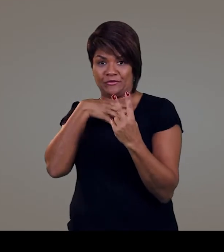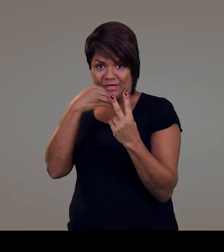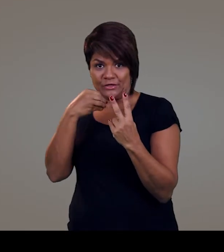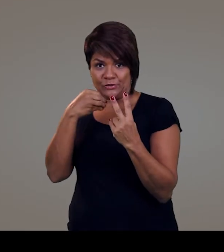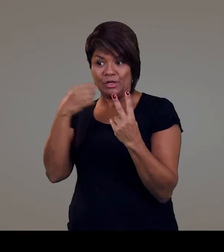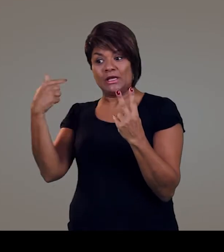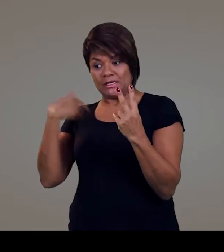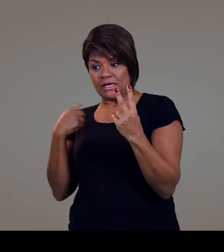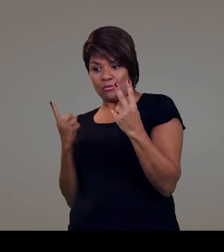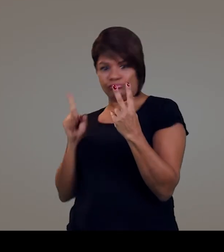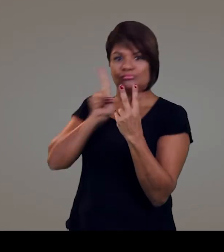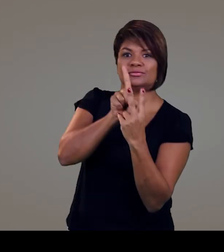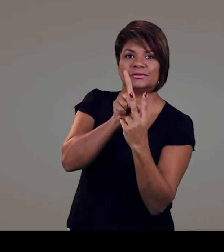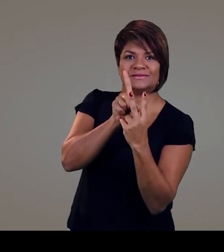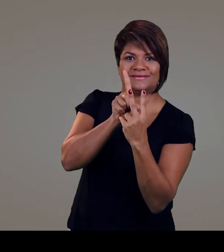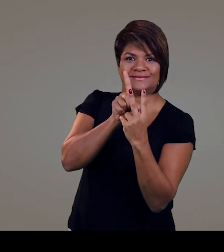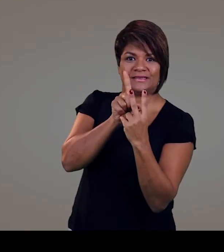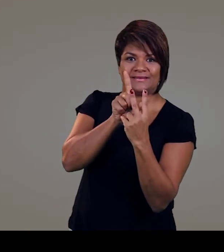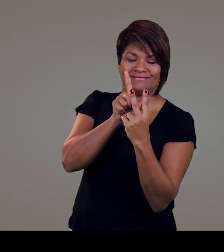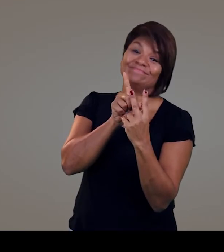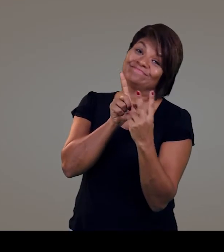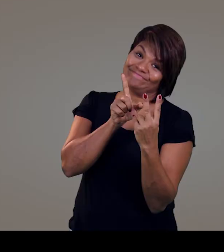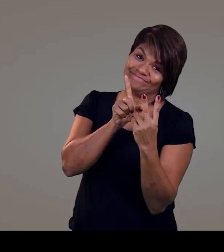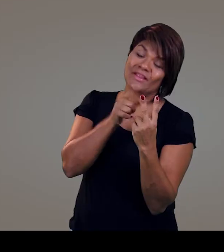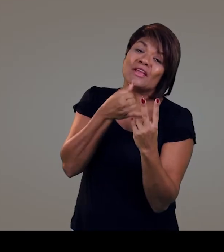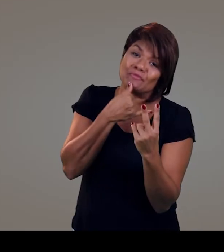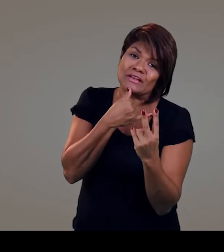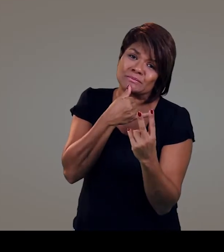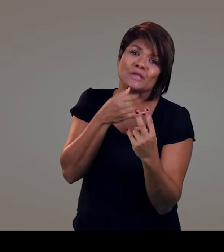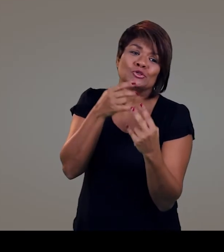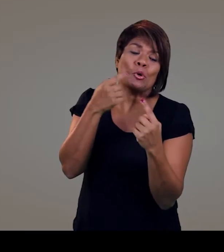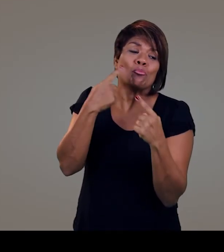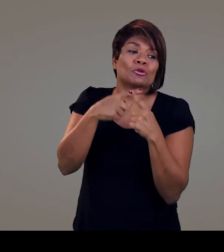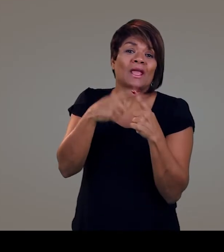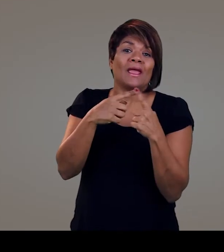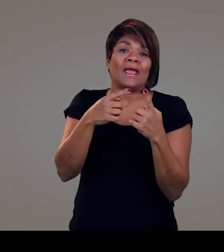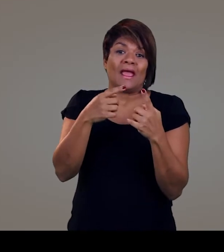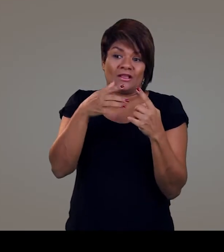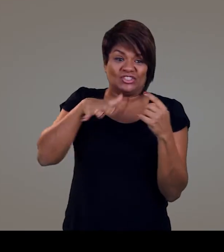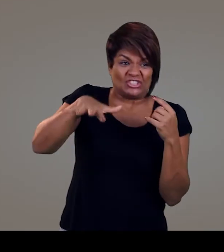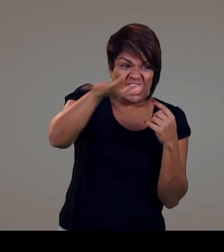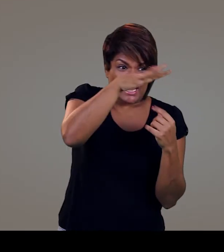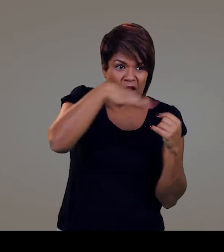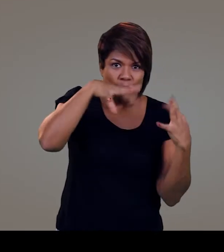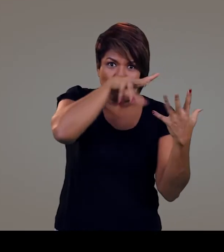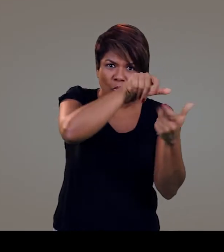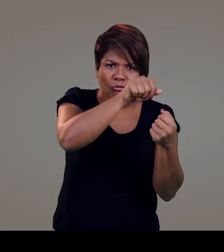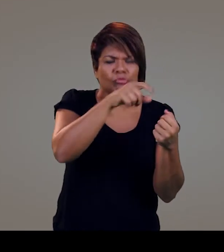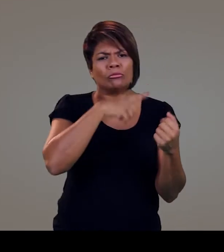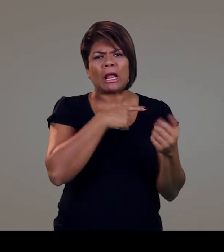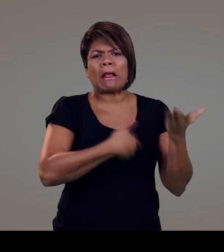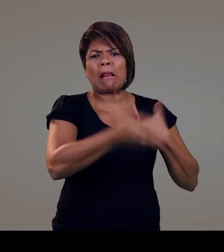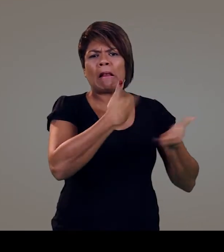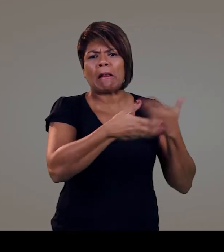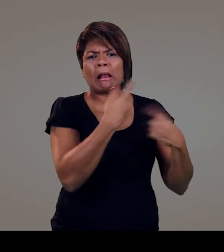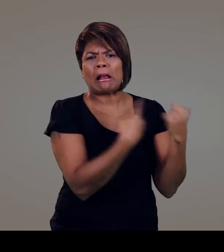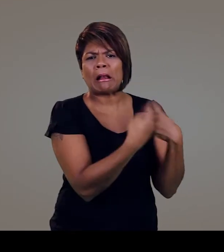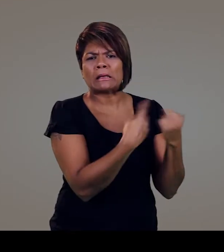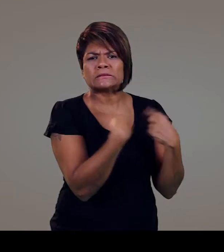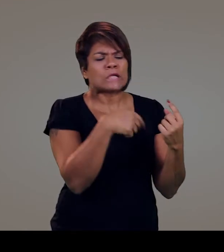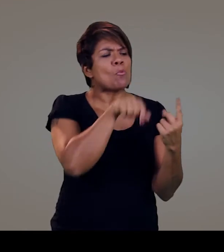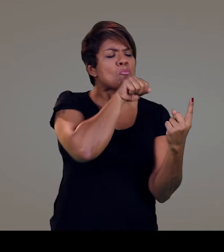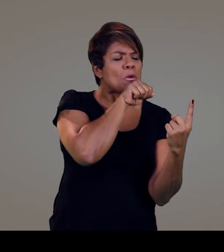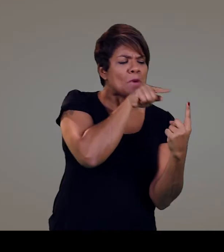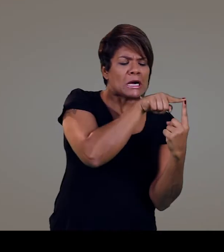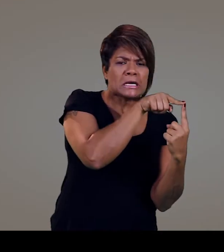precisaria interferir, né? As coisas iriam acontecer, mas ela não sabendo, haverá